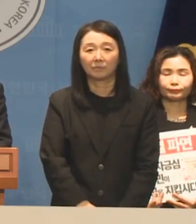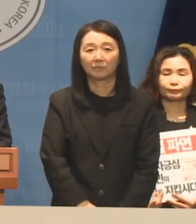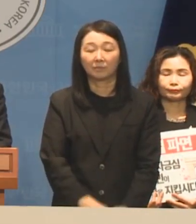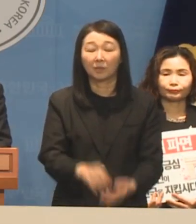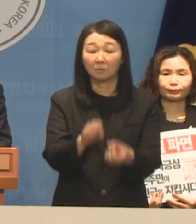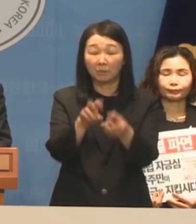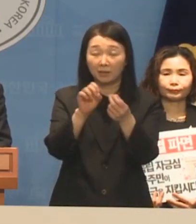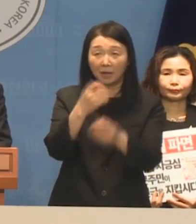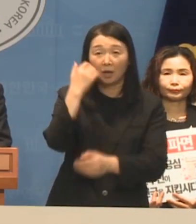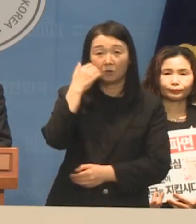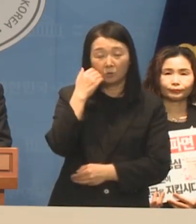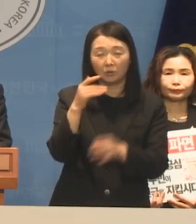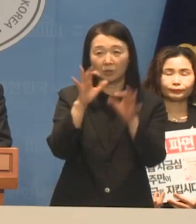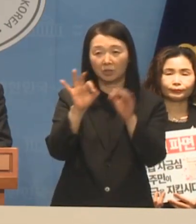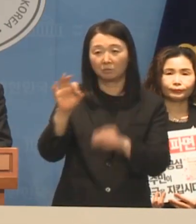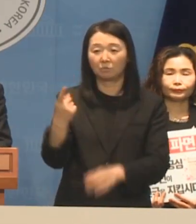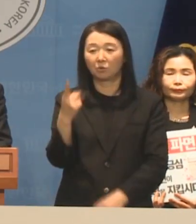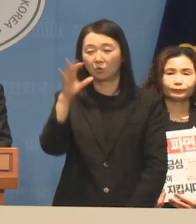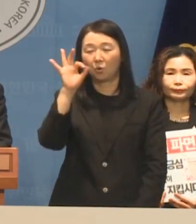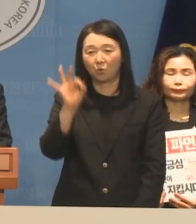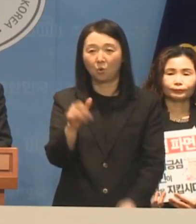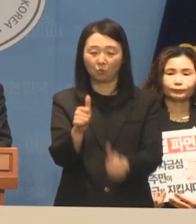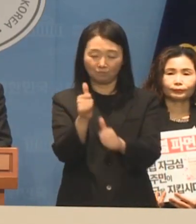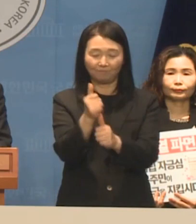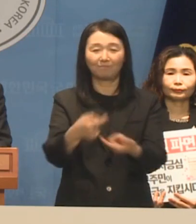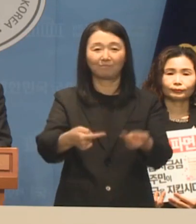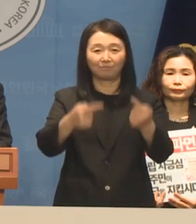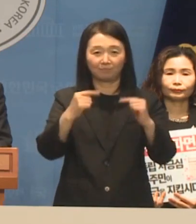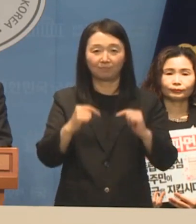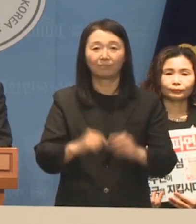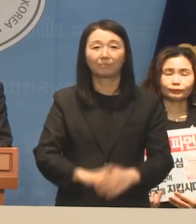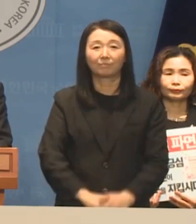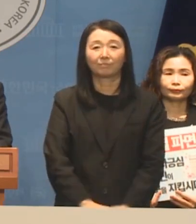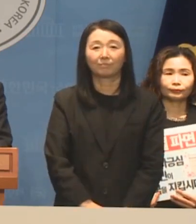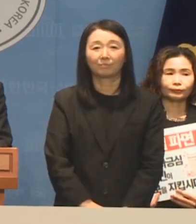플랫폼 김종원 부지회장님도 함께해 주셨습니다.